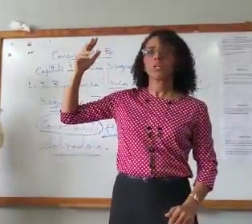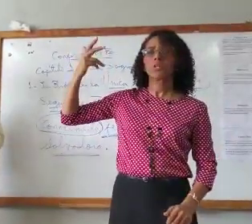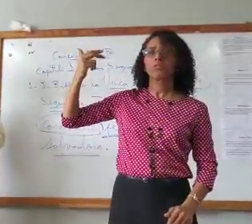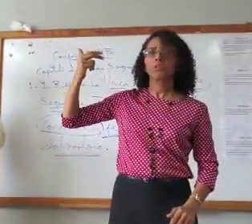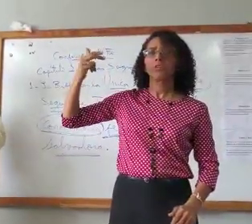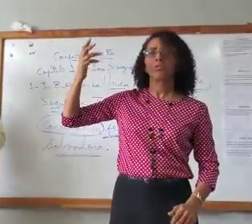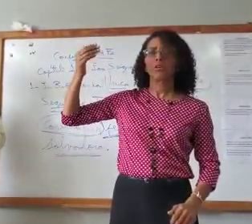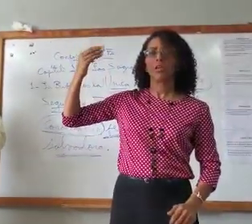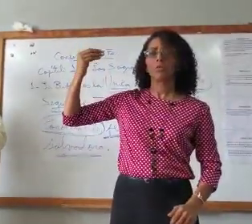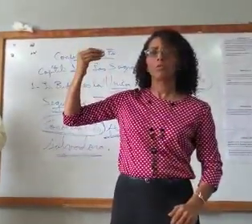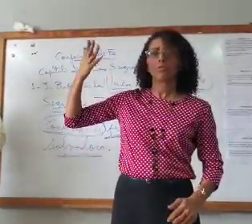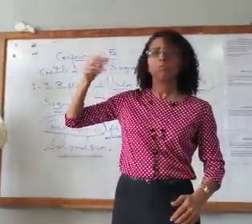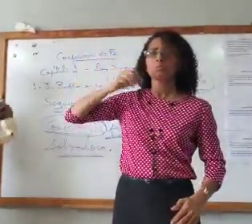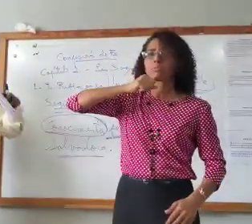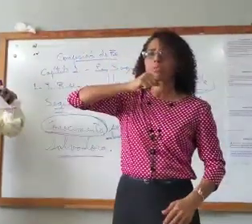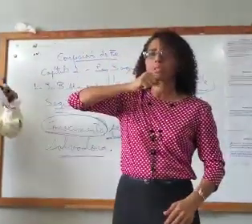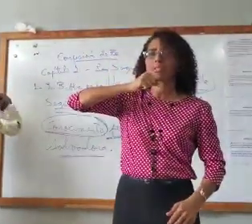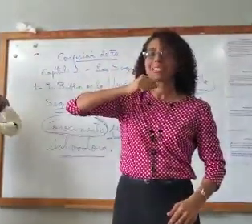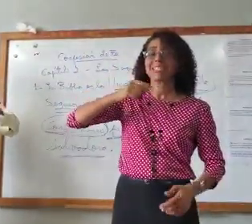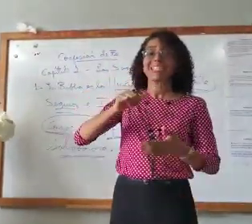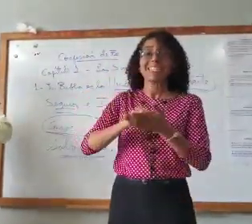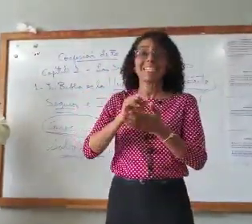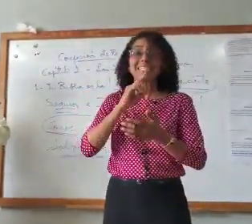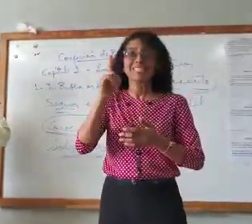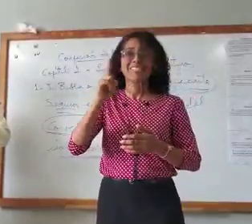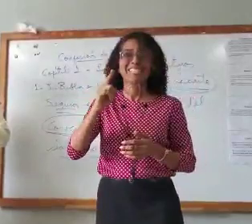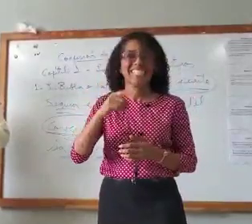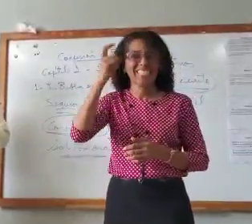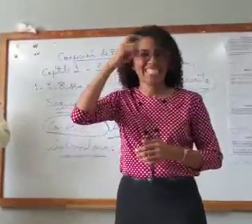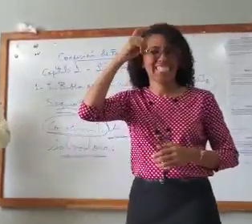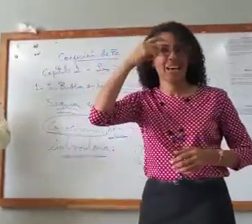que son muy astutos para hacer el mal,